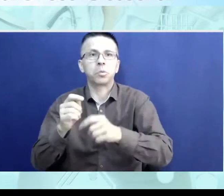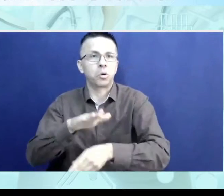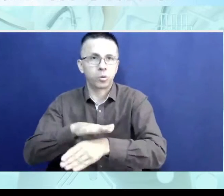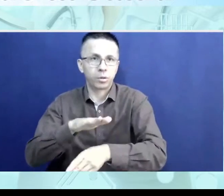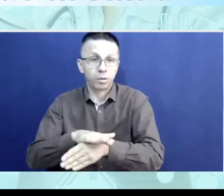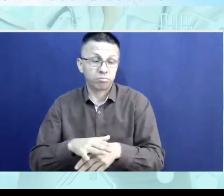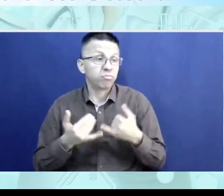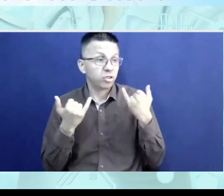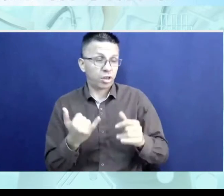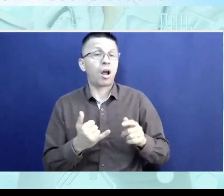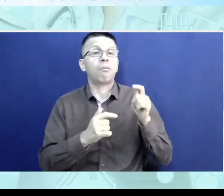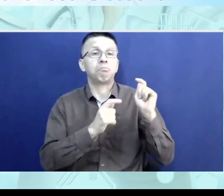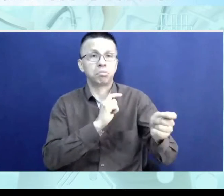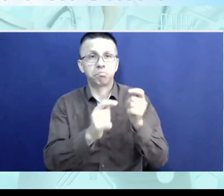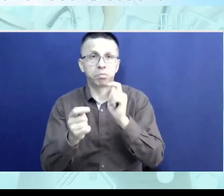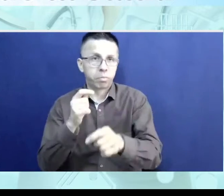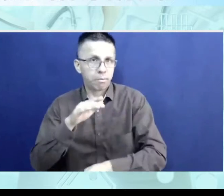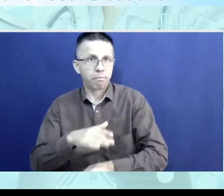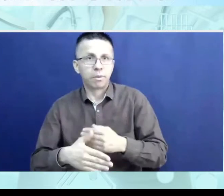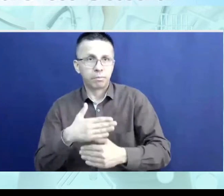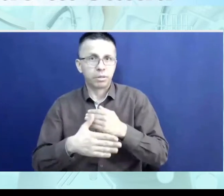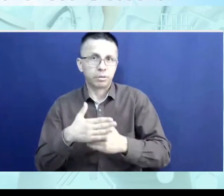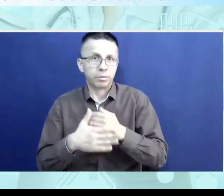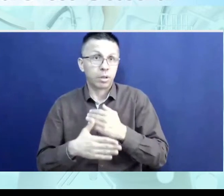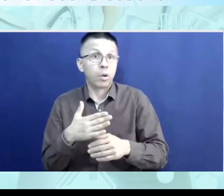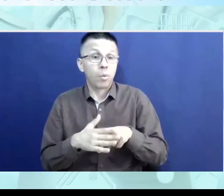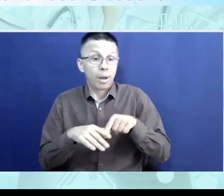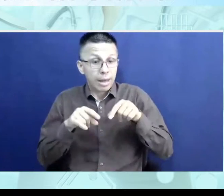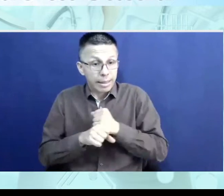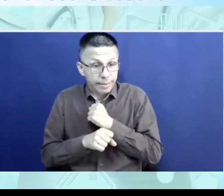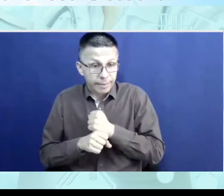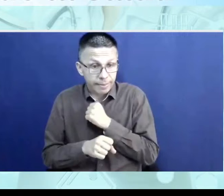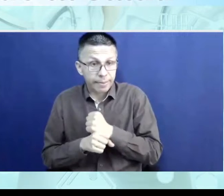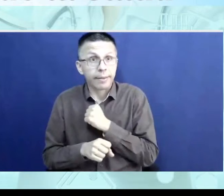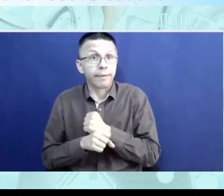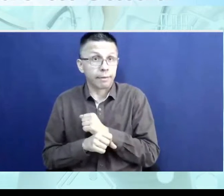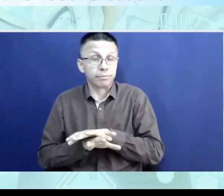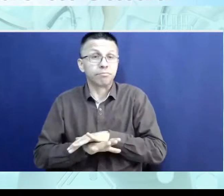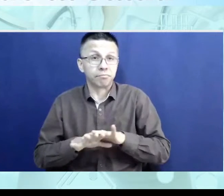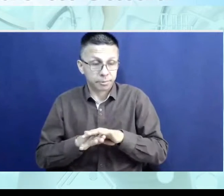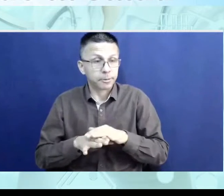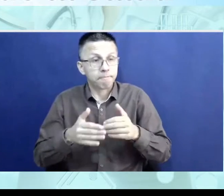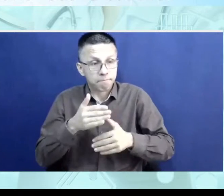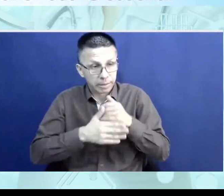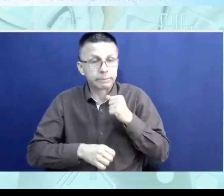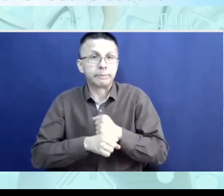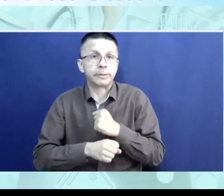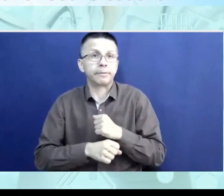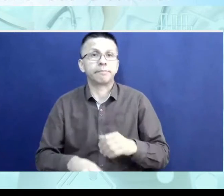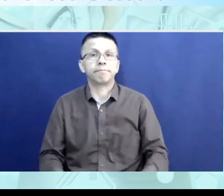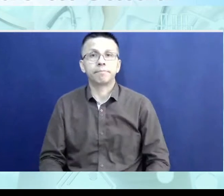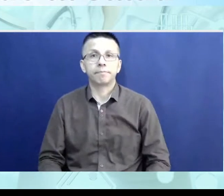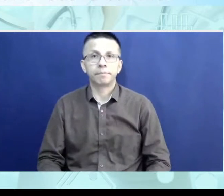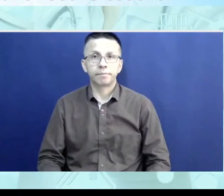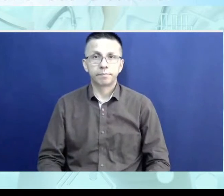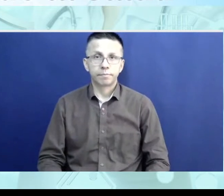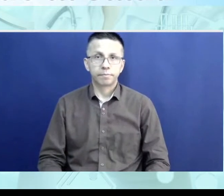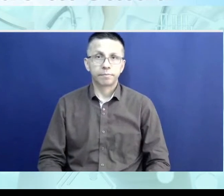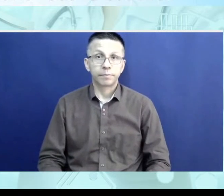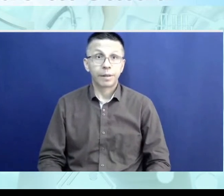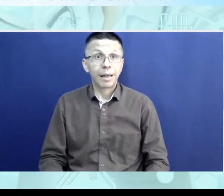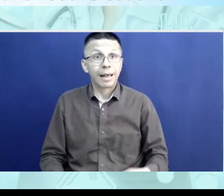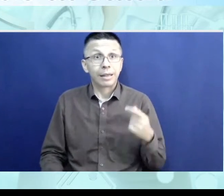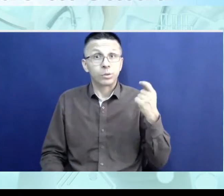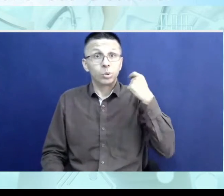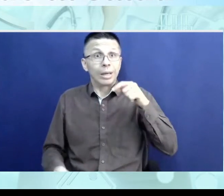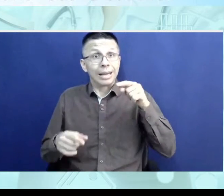momento estamos trabajando en el departamento por la certificación de nuestras personas con discapacidad. En la mesa técnica que